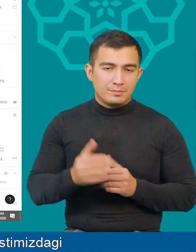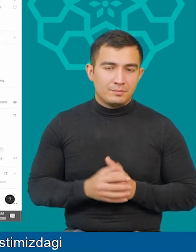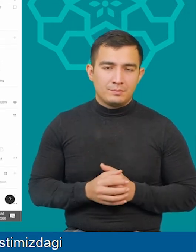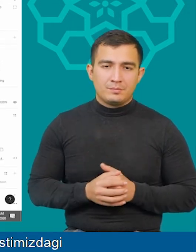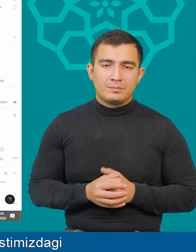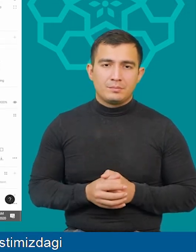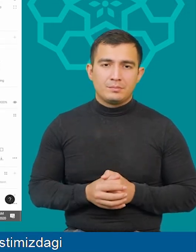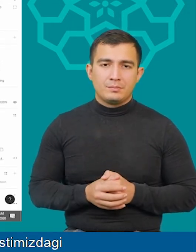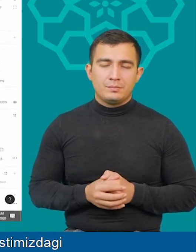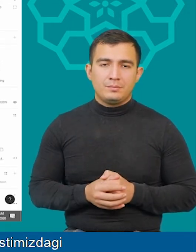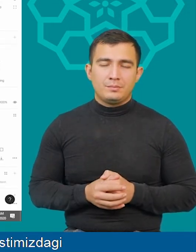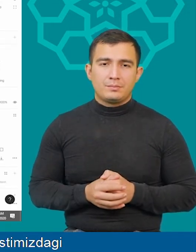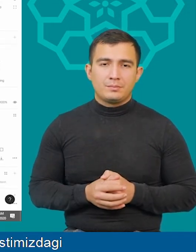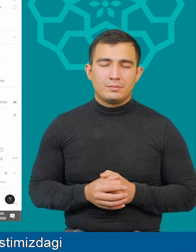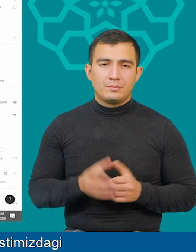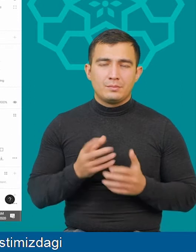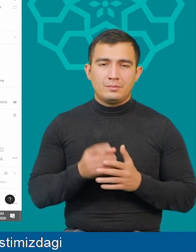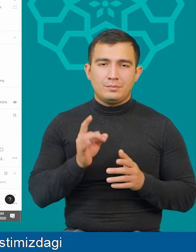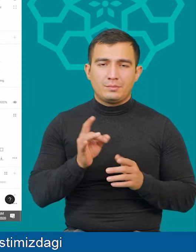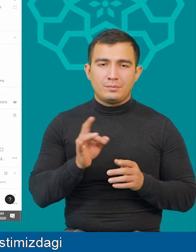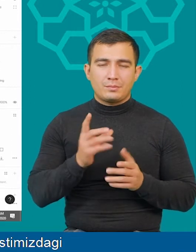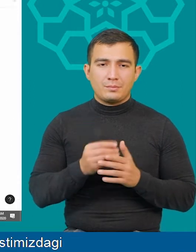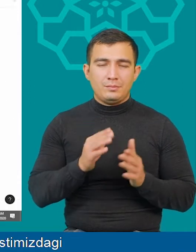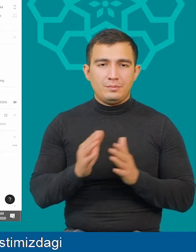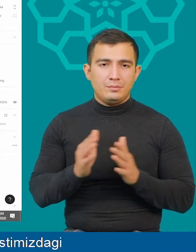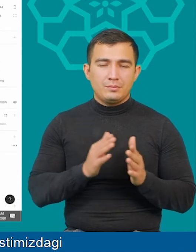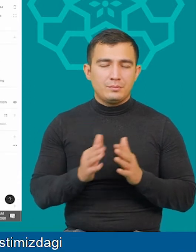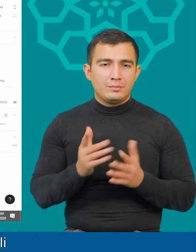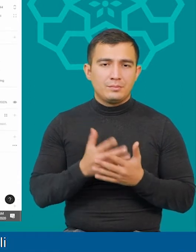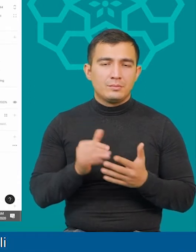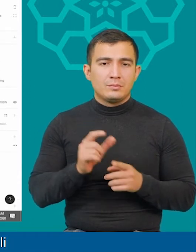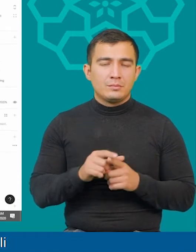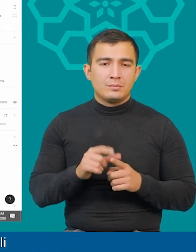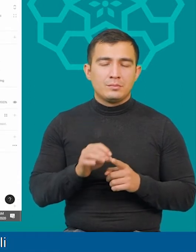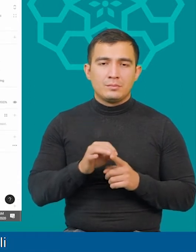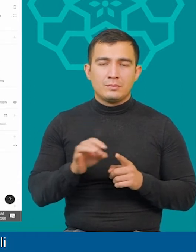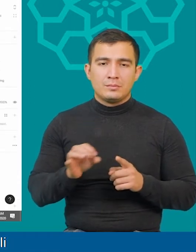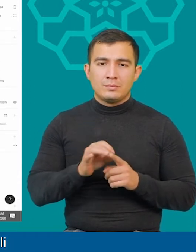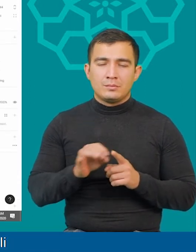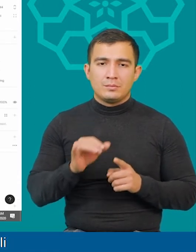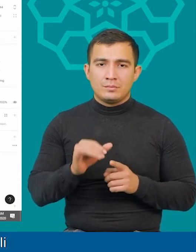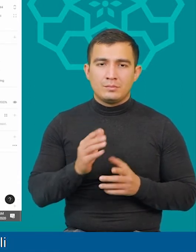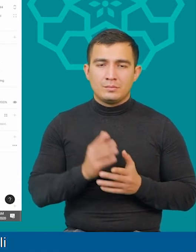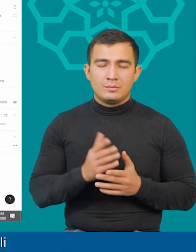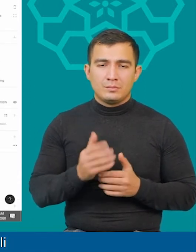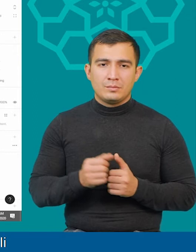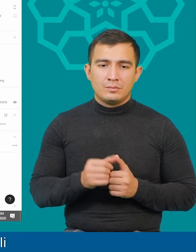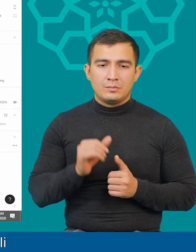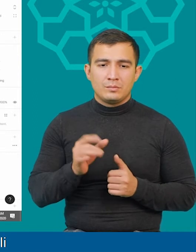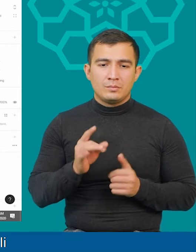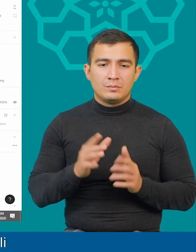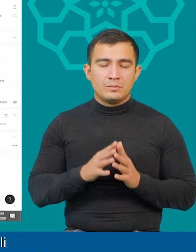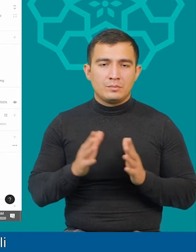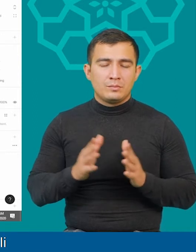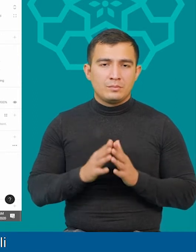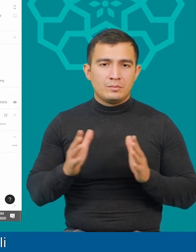Ozgina nimani surib olamiz postimizdagi yozuvni va buni ozgina